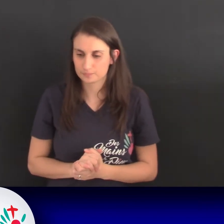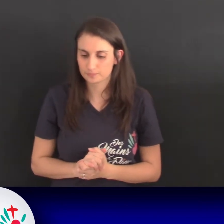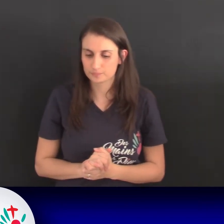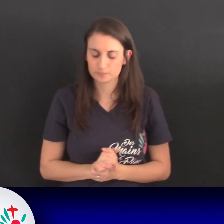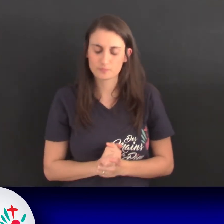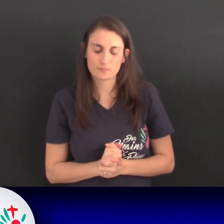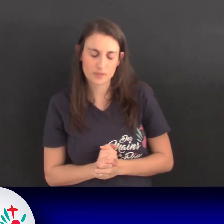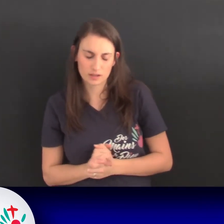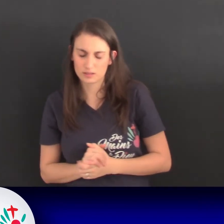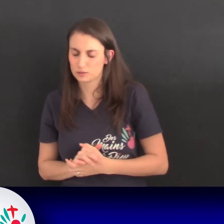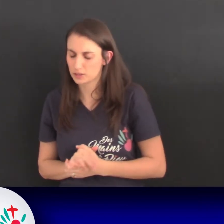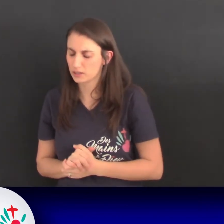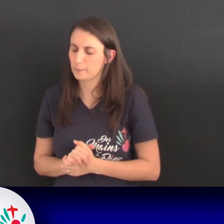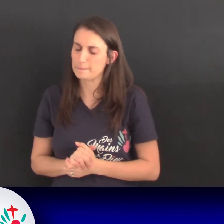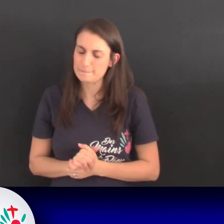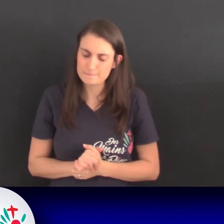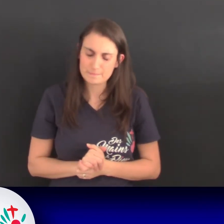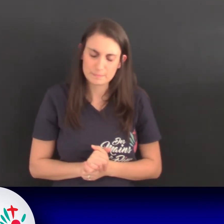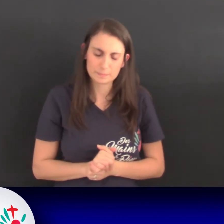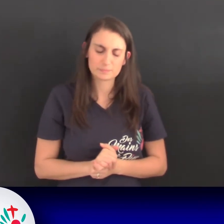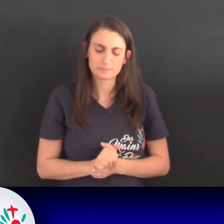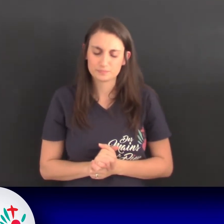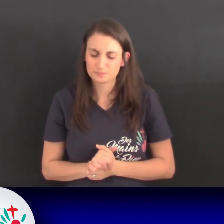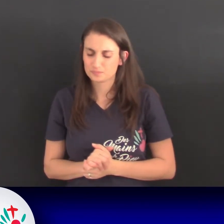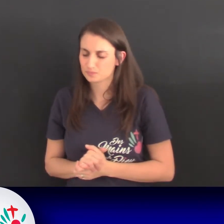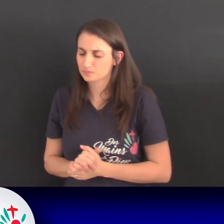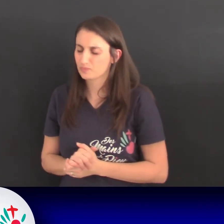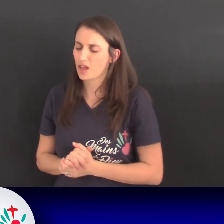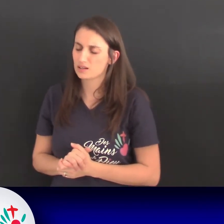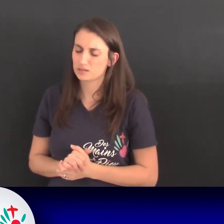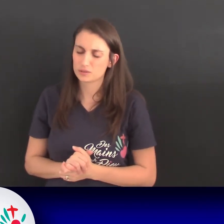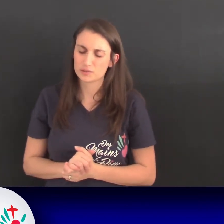Seigneur, merci Jésus. Tu es